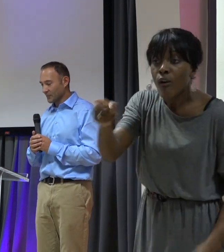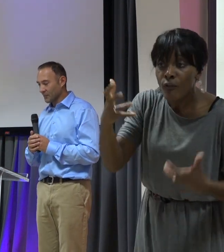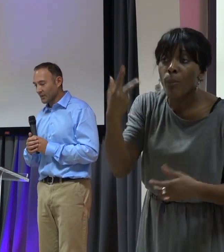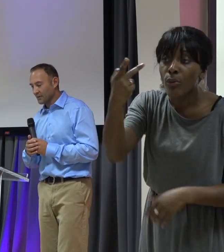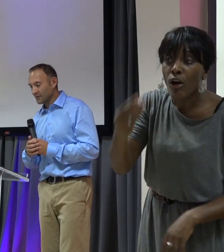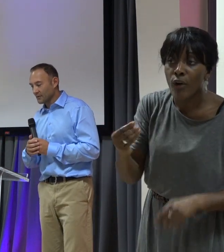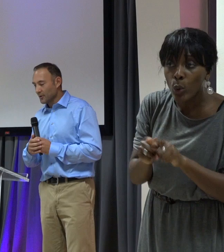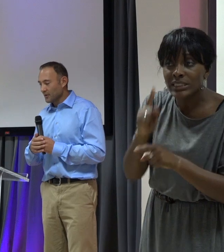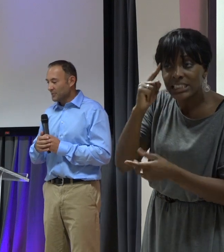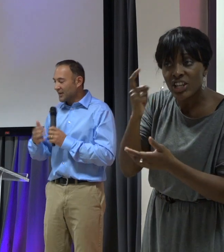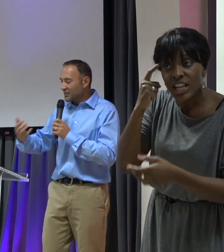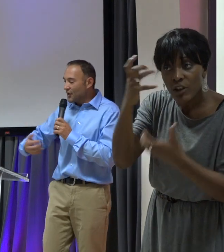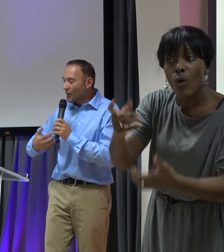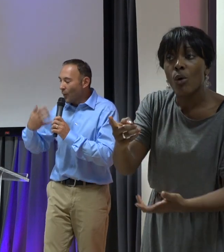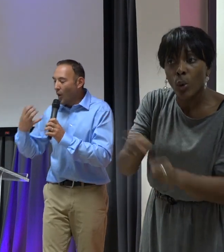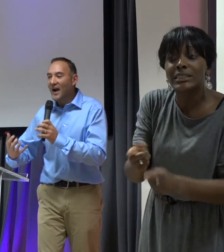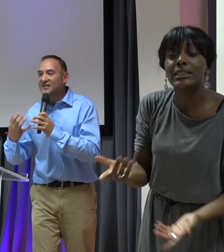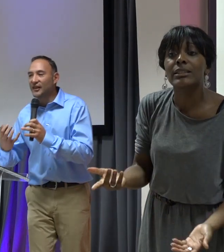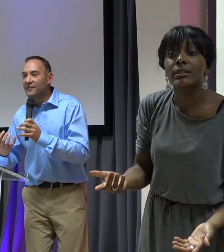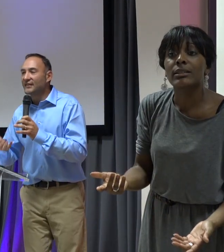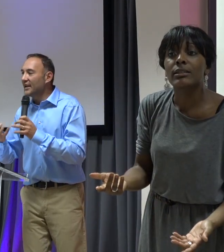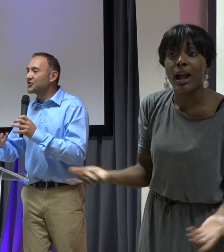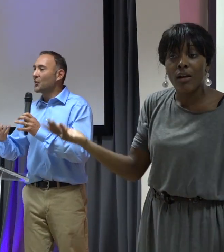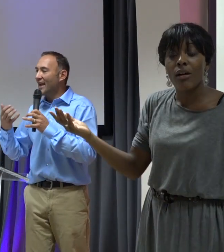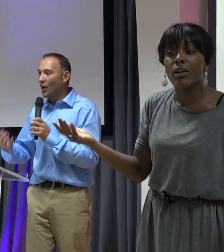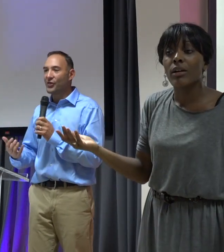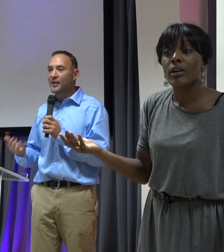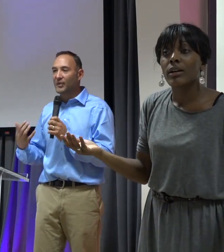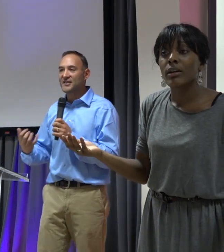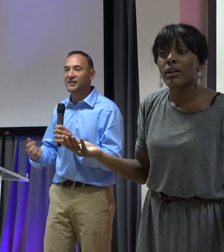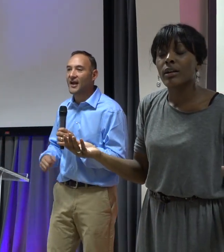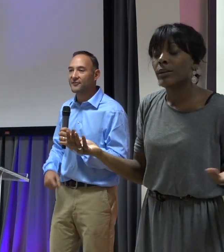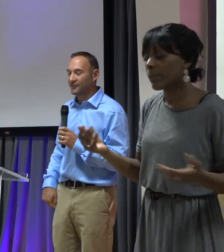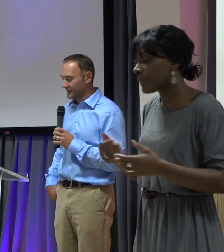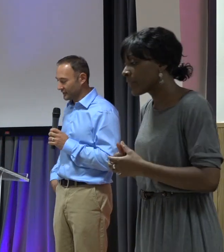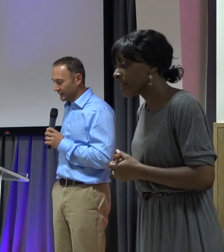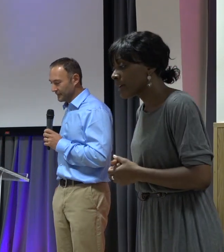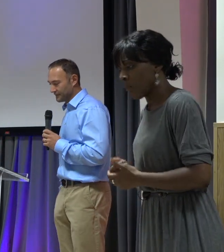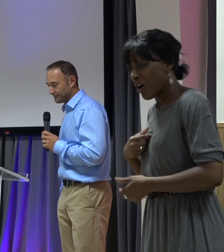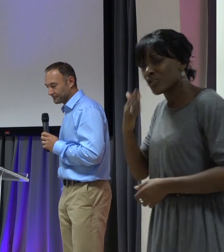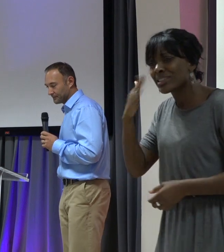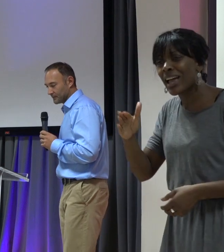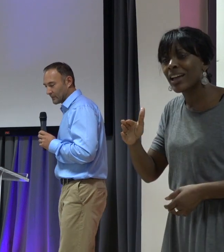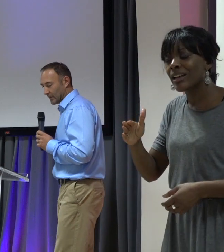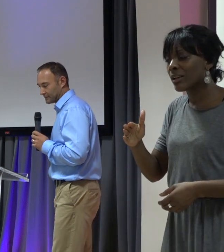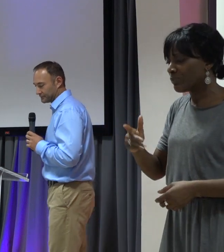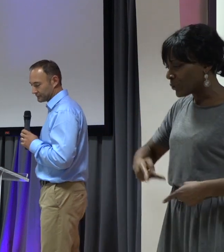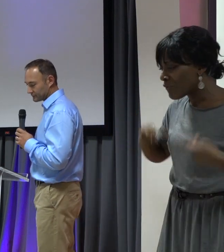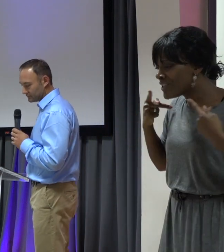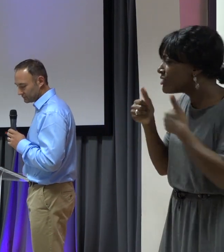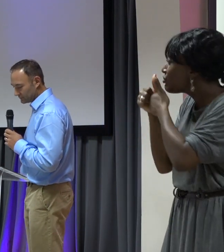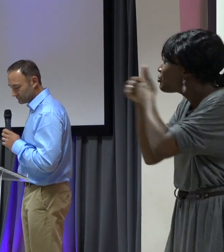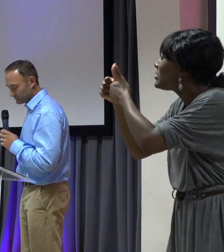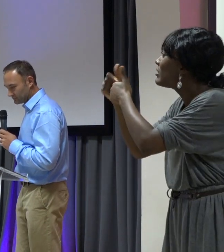dans la sagesse aussi, c'est pas vrai? Because I know that wise living leads to a healthy and blessed life. Parce que je crois qu'une vie dans la